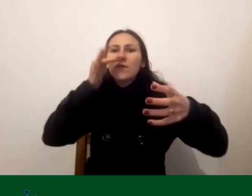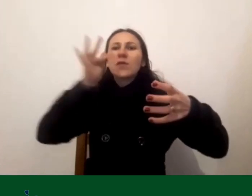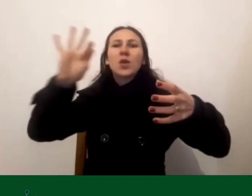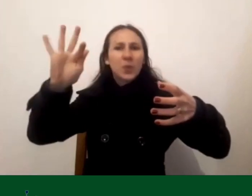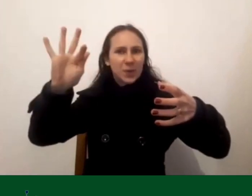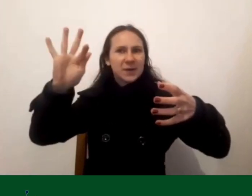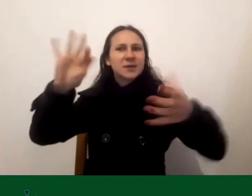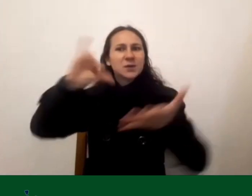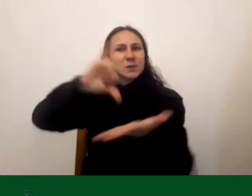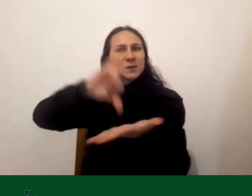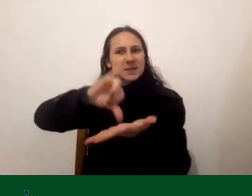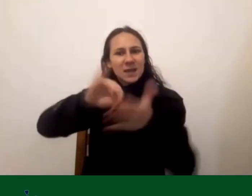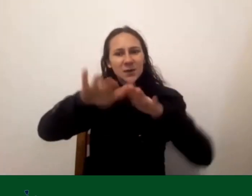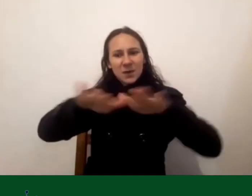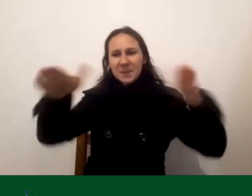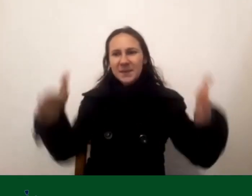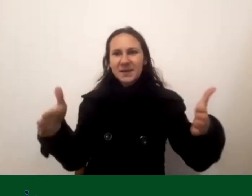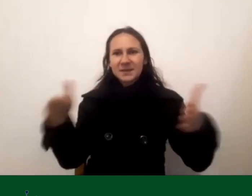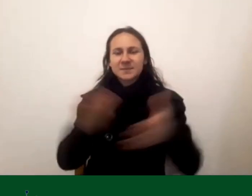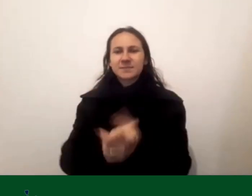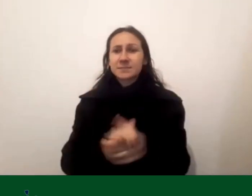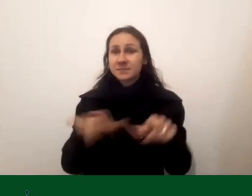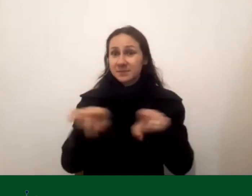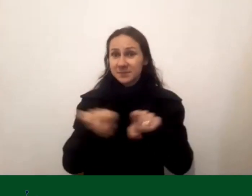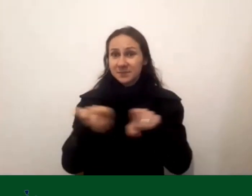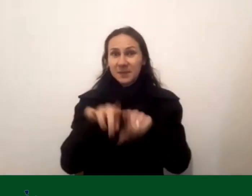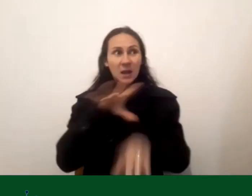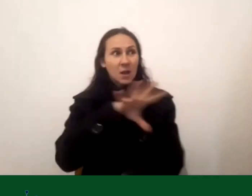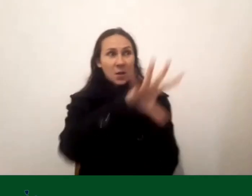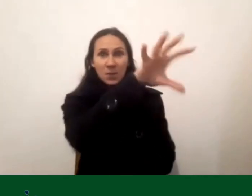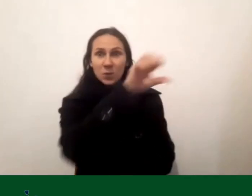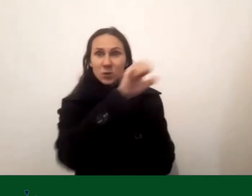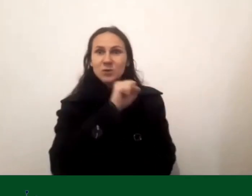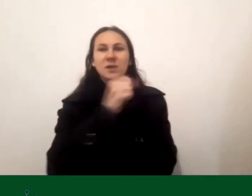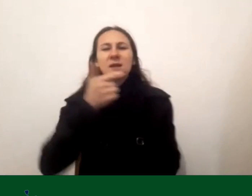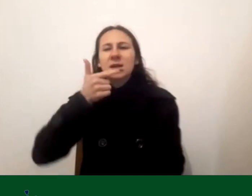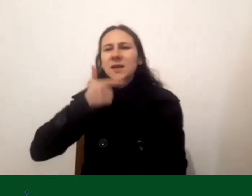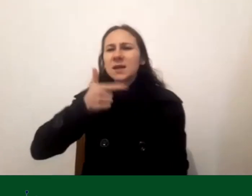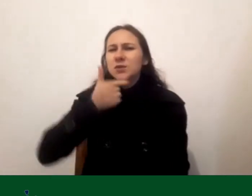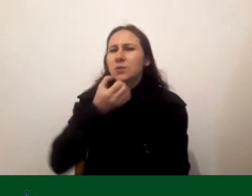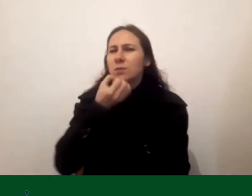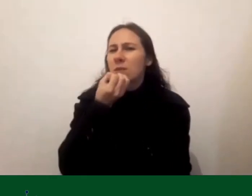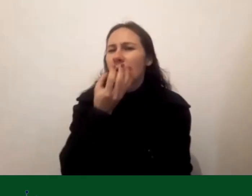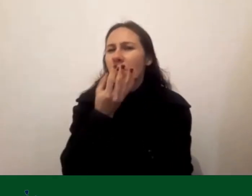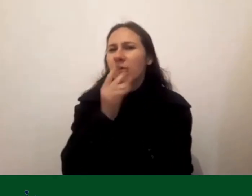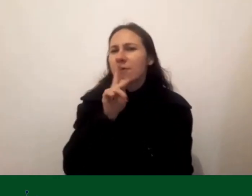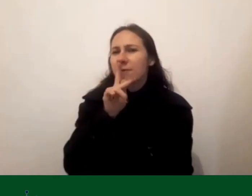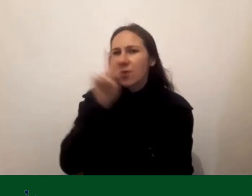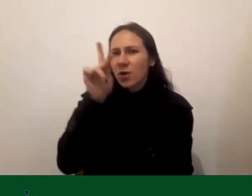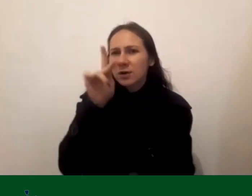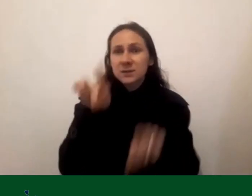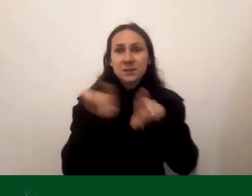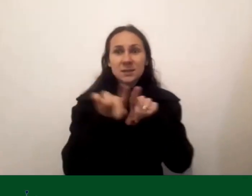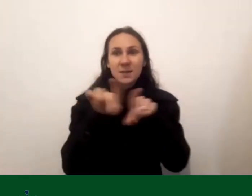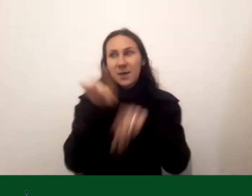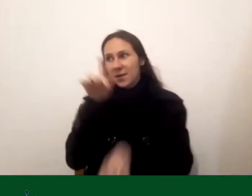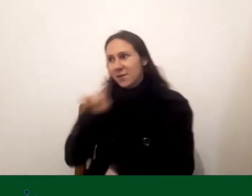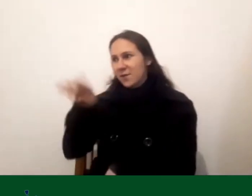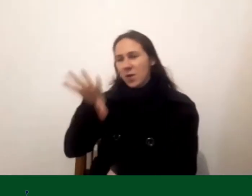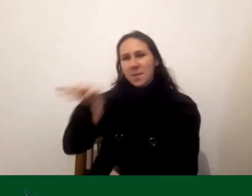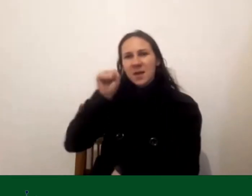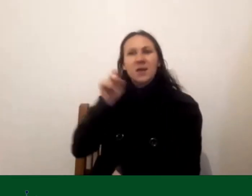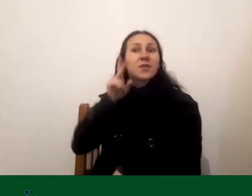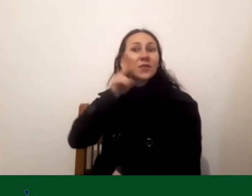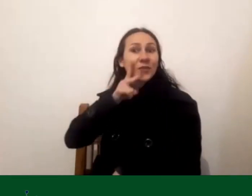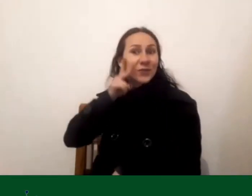Buscou também na sua despensa um queijo bom e forte, no porão uma garrafa de vinho